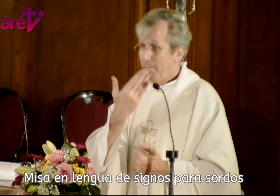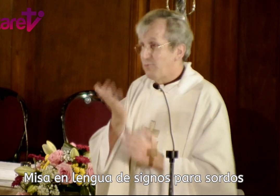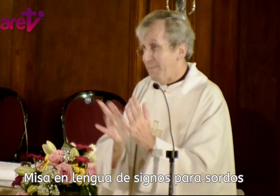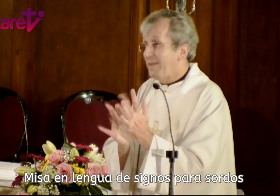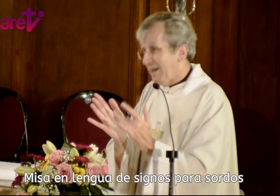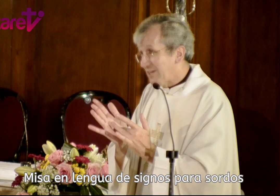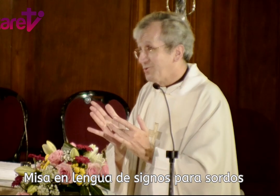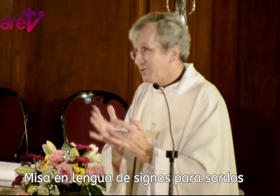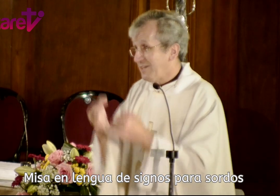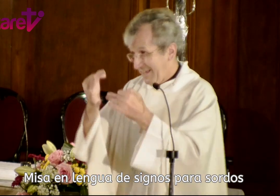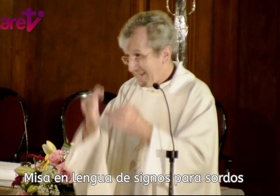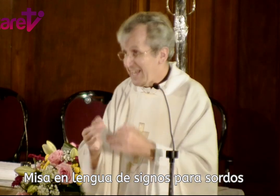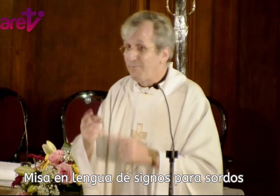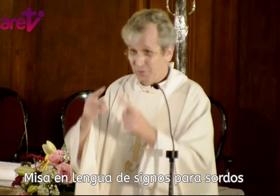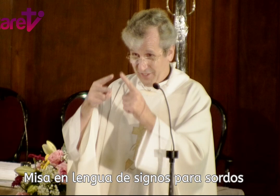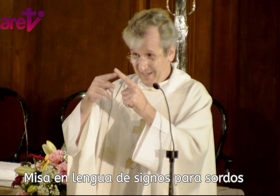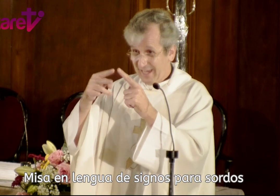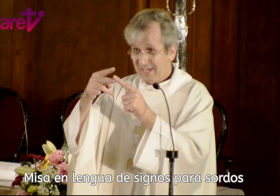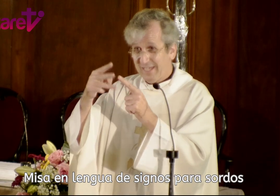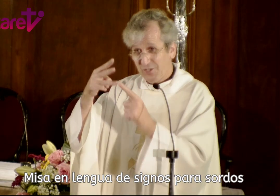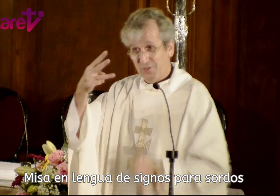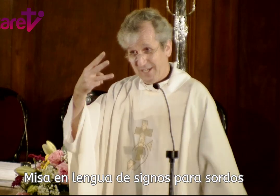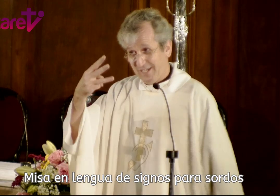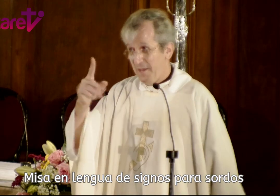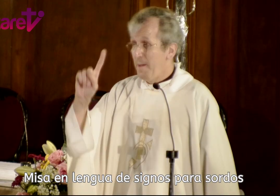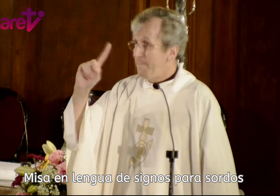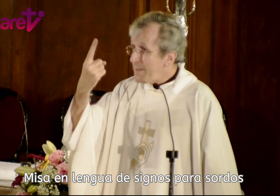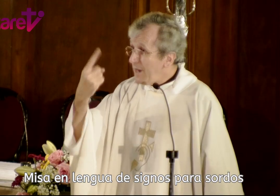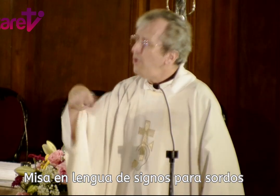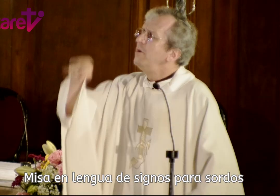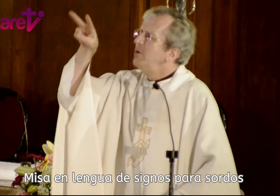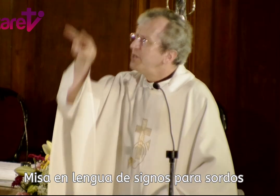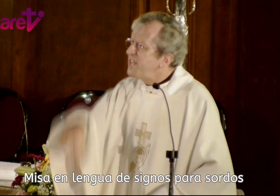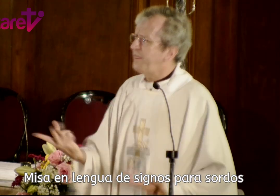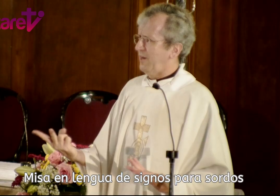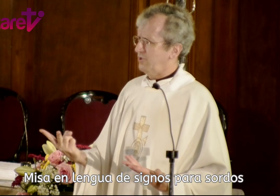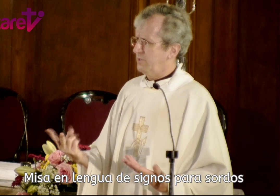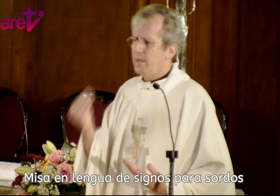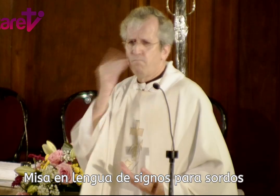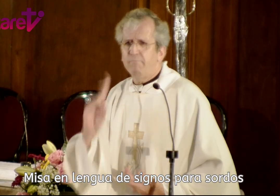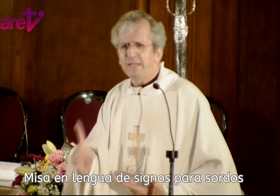a pedirle a Jesús que seamos esas tres cosas. Primero, sinceros. Mentiras,